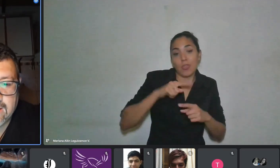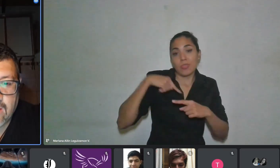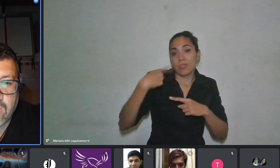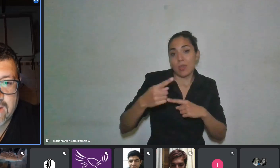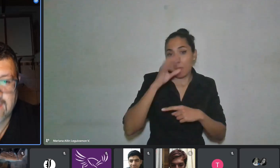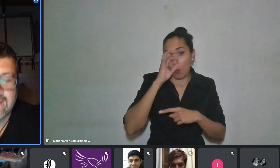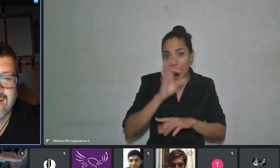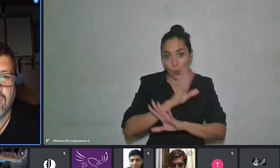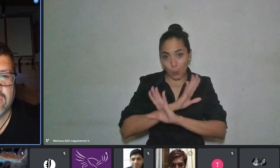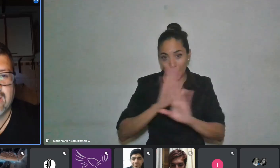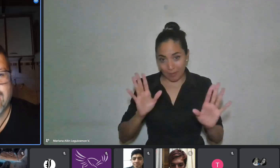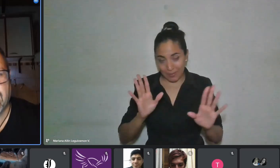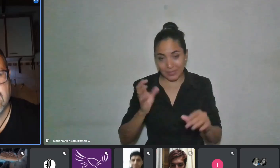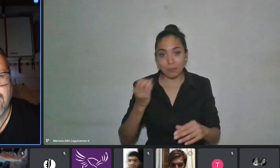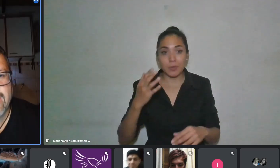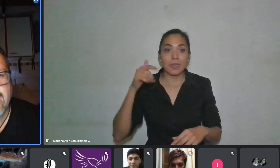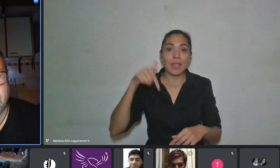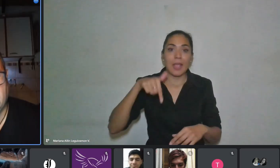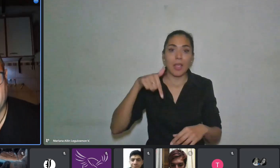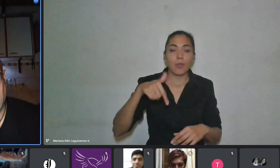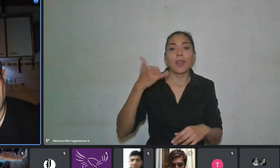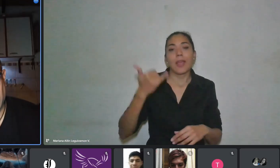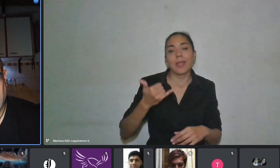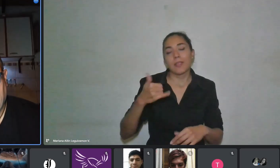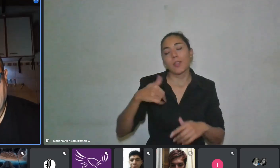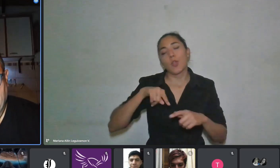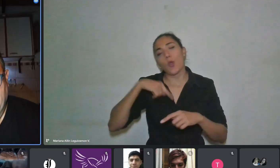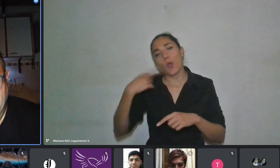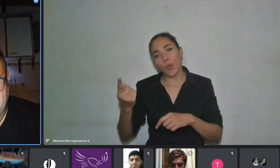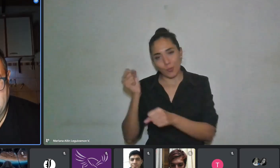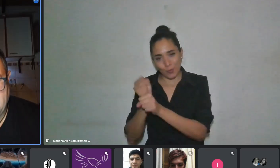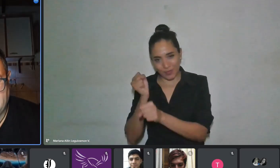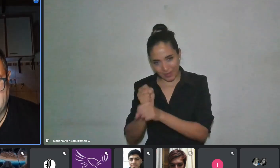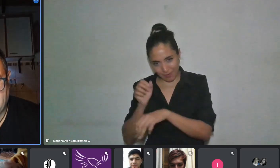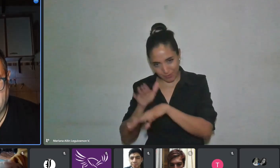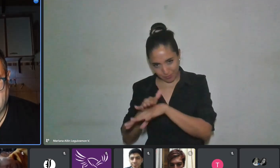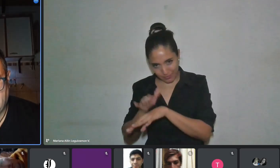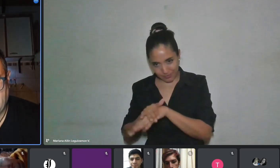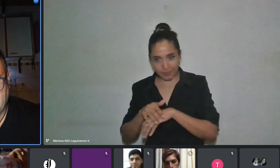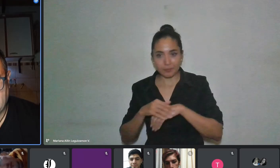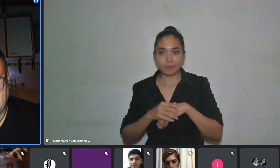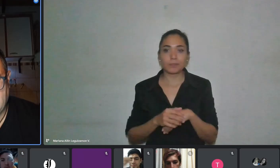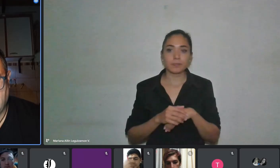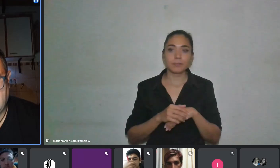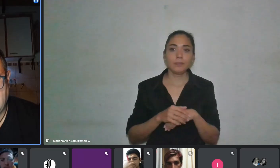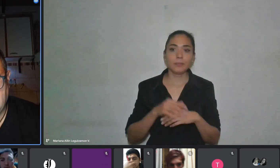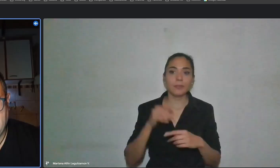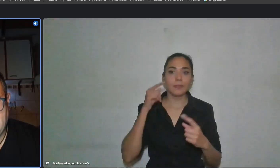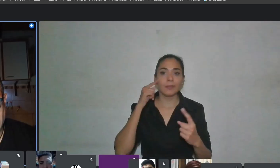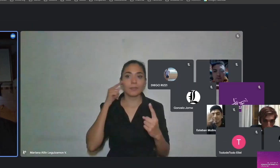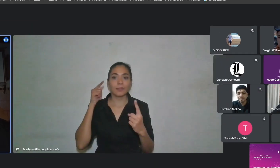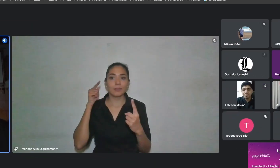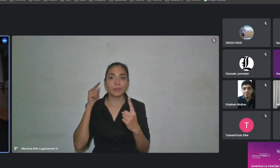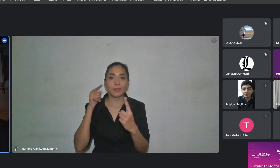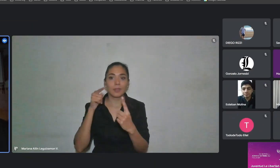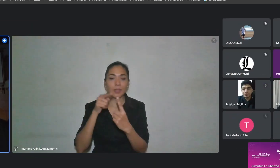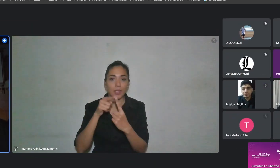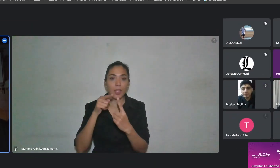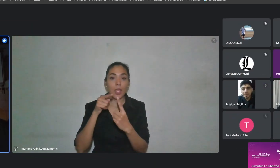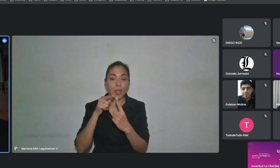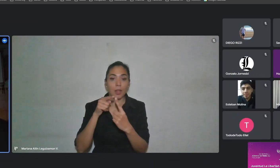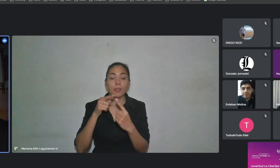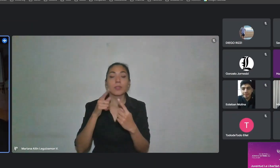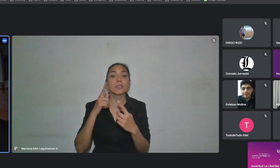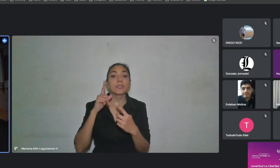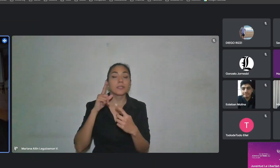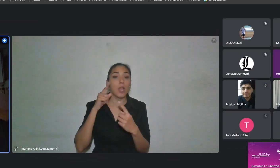porque ahora ya está con otras responsabilidades, ¿no? La idea, creo que la idea de esta